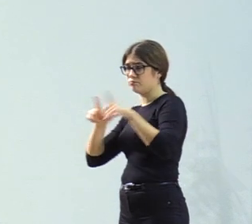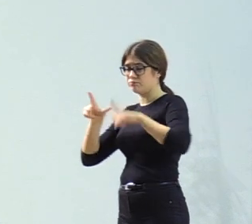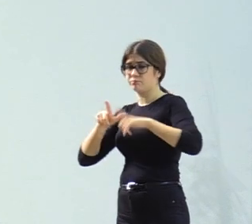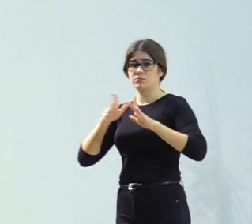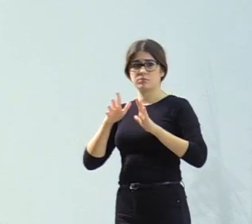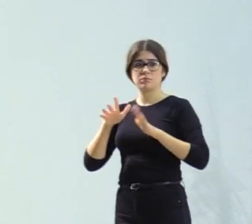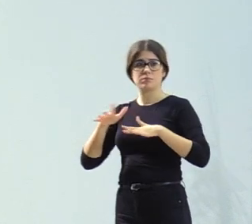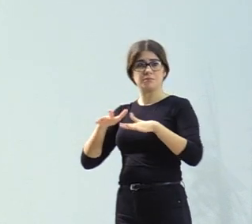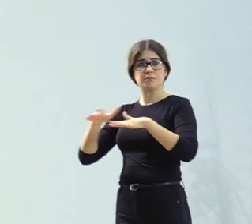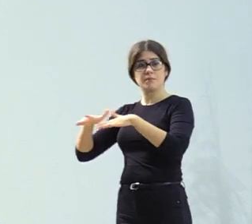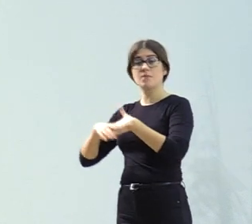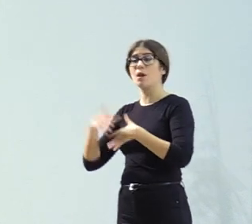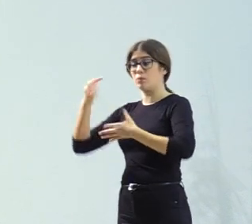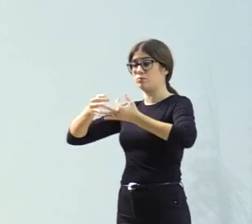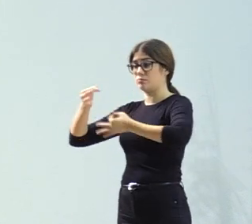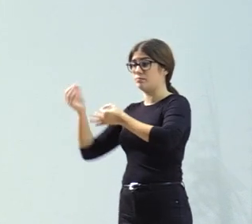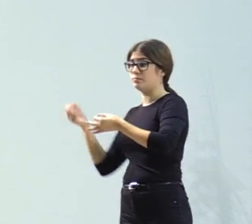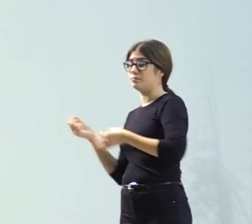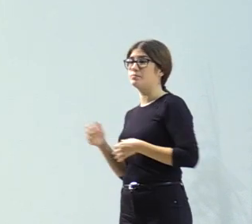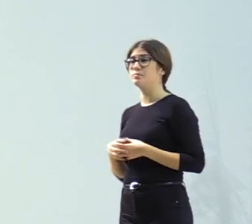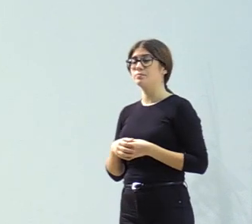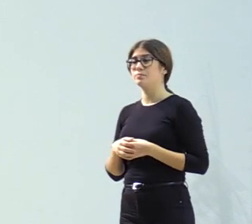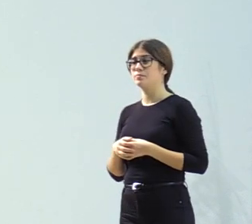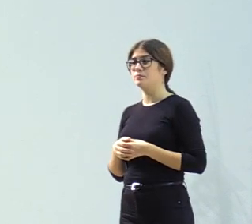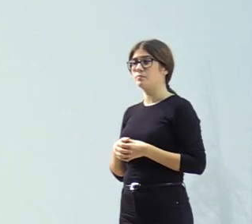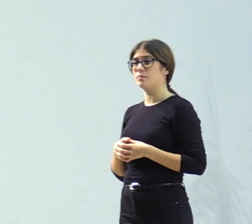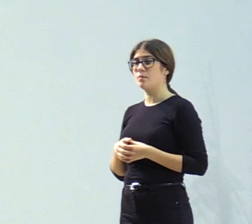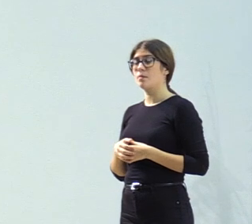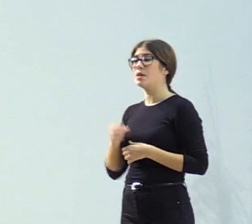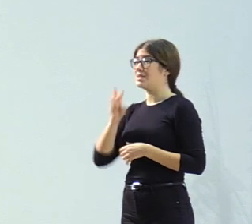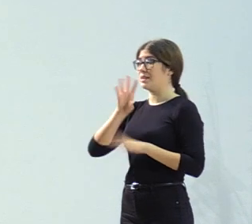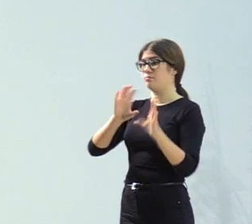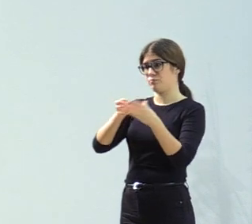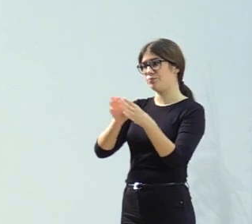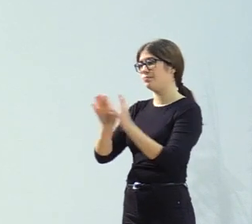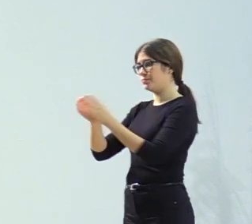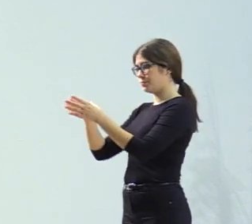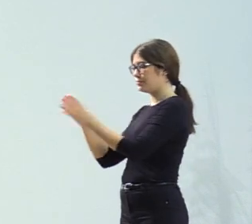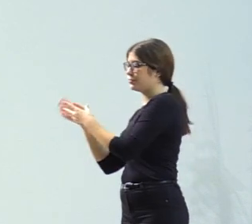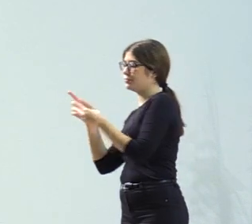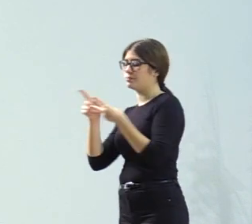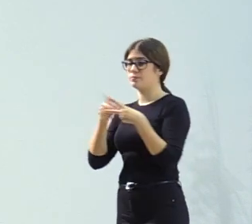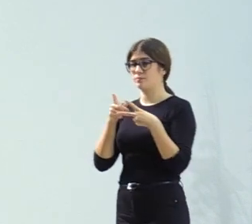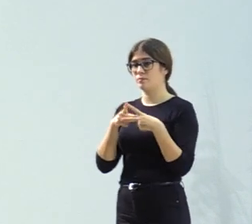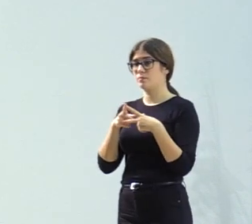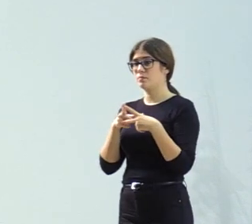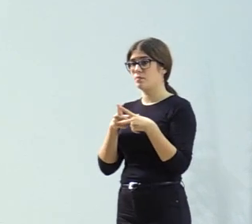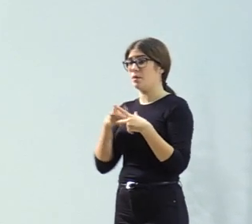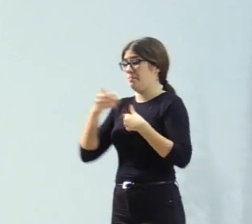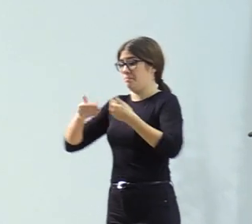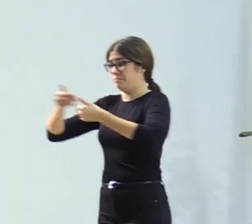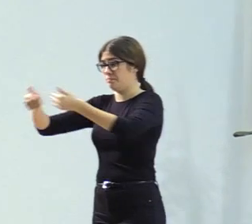Rato a juicio. Ellas planteaban como tres círculos. El primer círculo, que es el que va generando todo